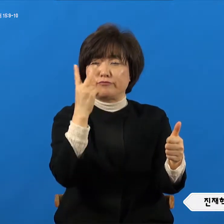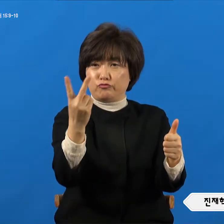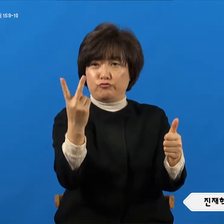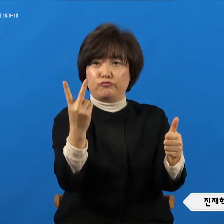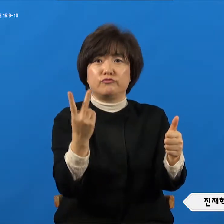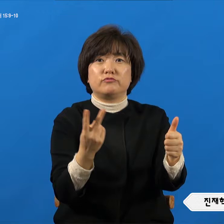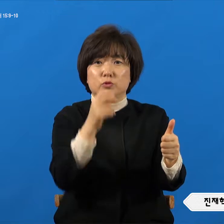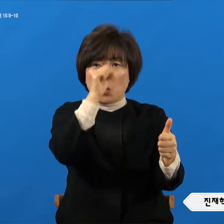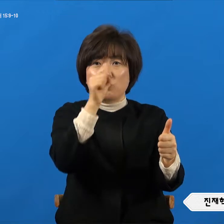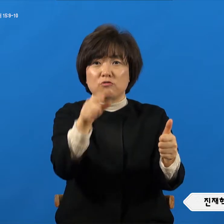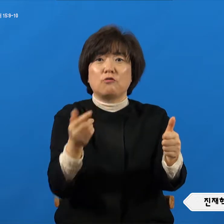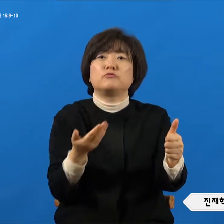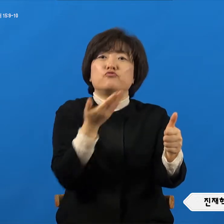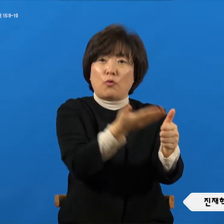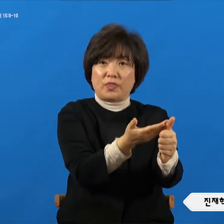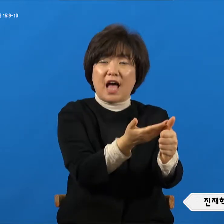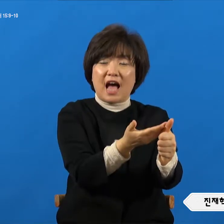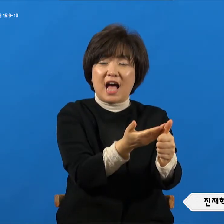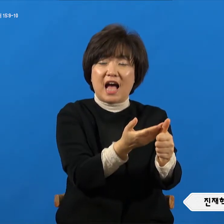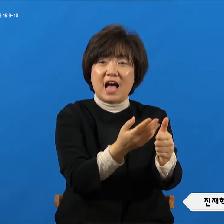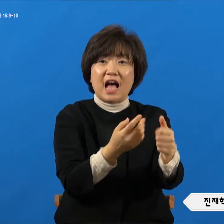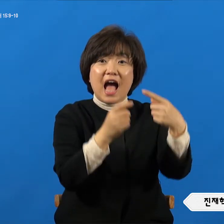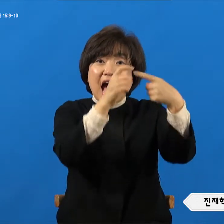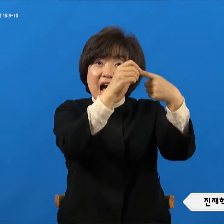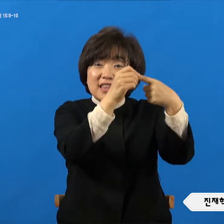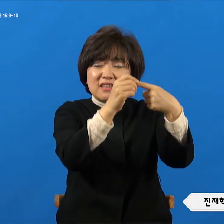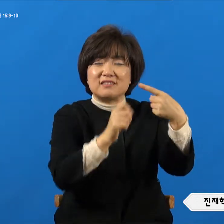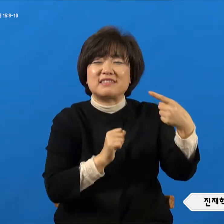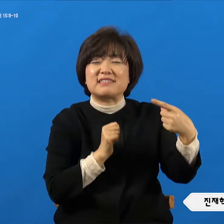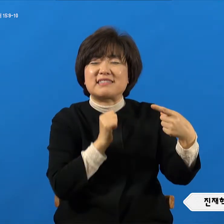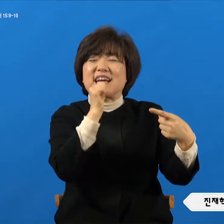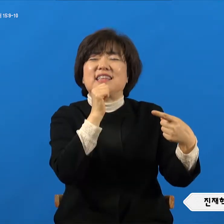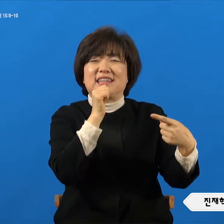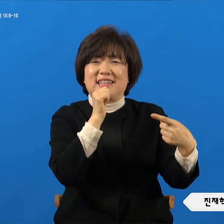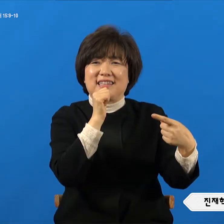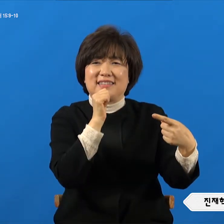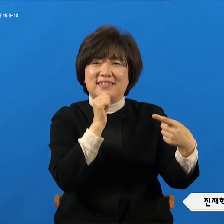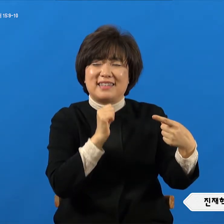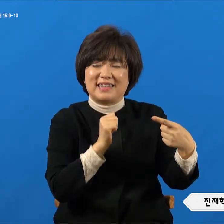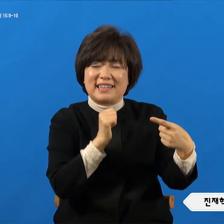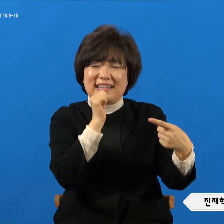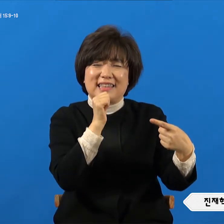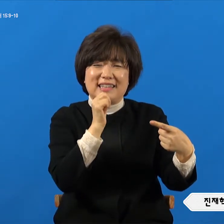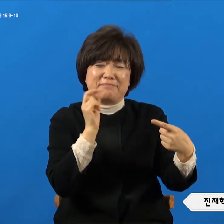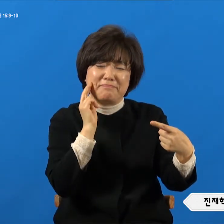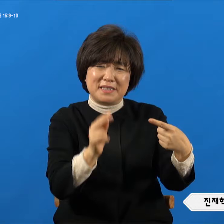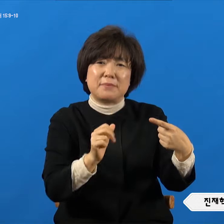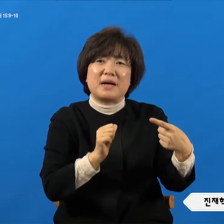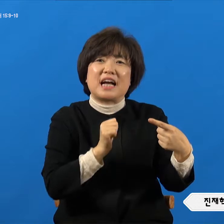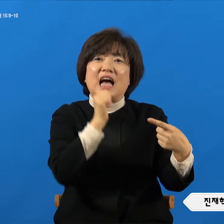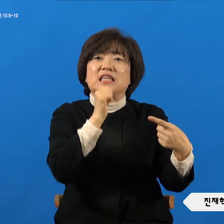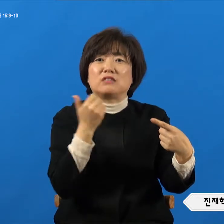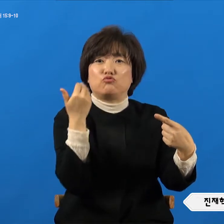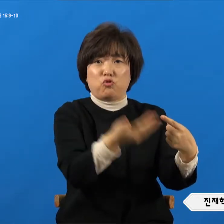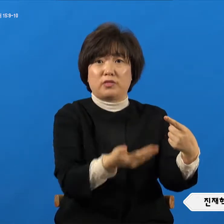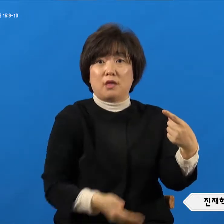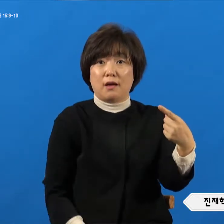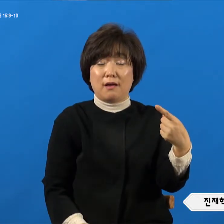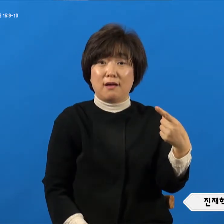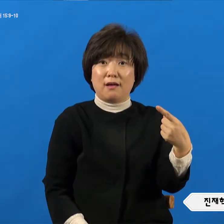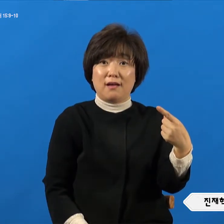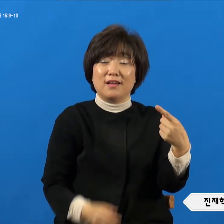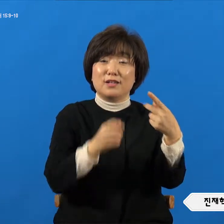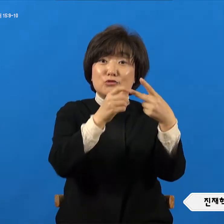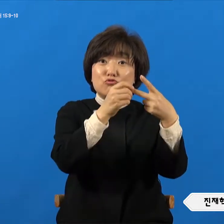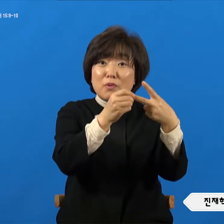가지가 무엇인가? 첫째는 극빈한 아주 극심한 빈곤이었다라고